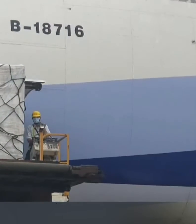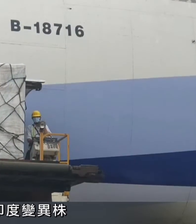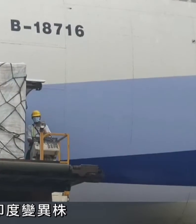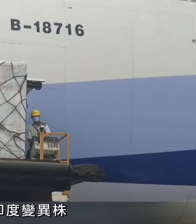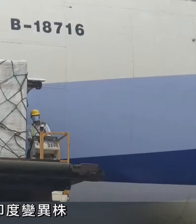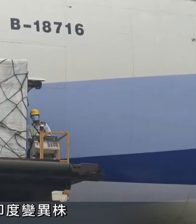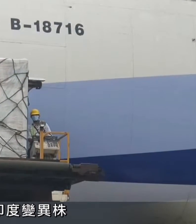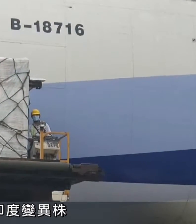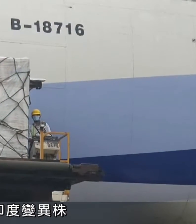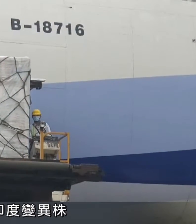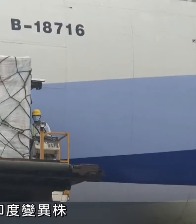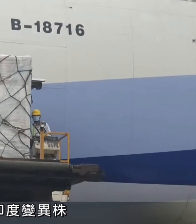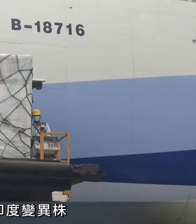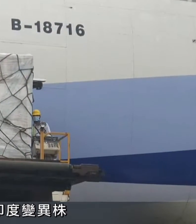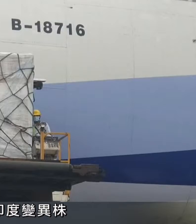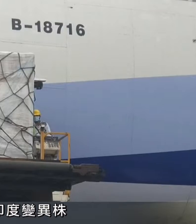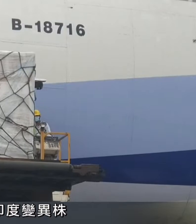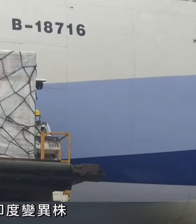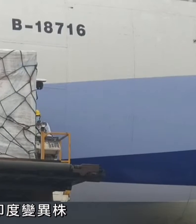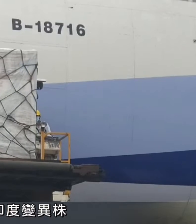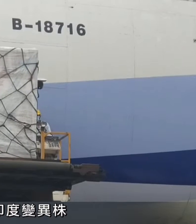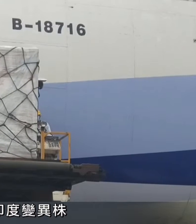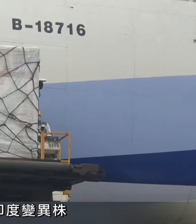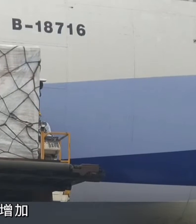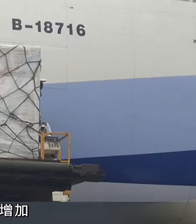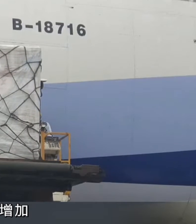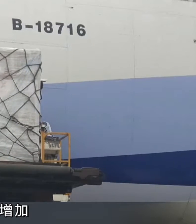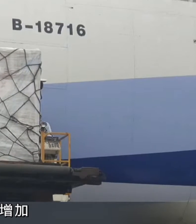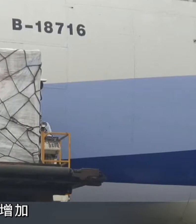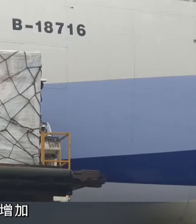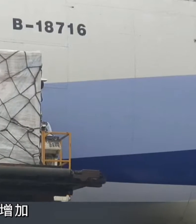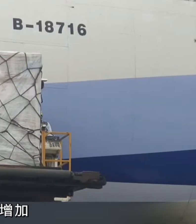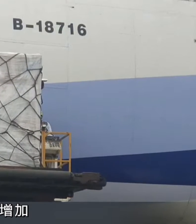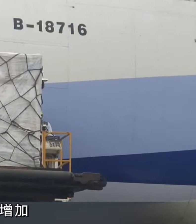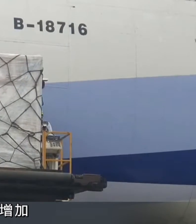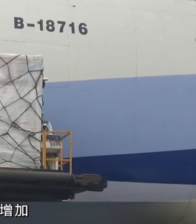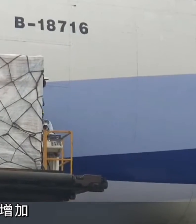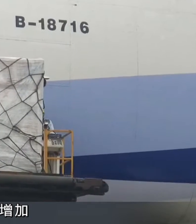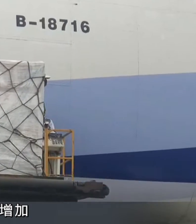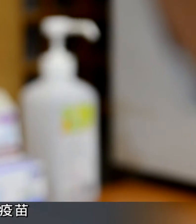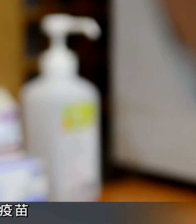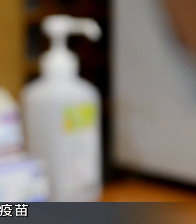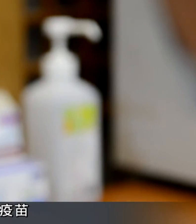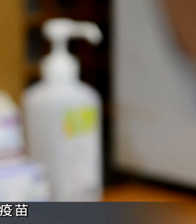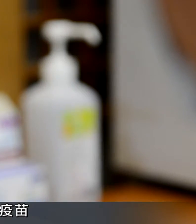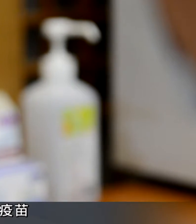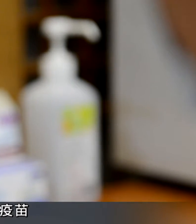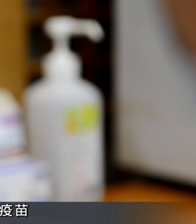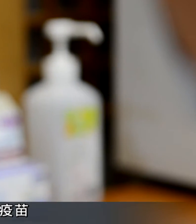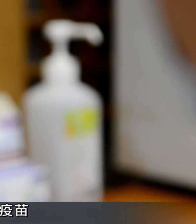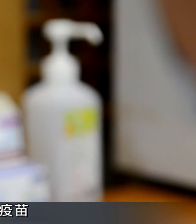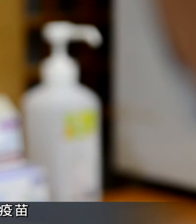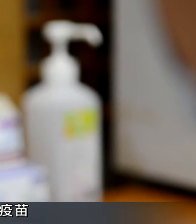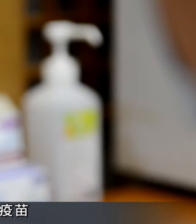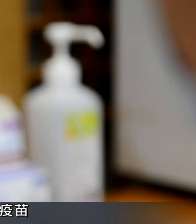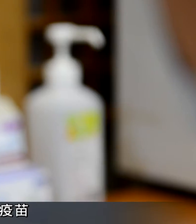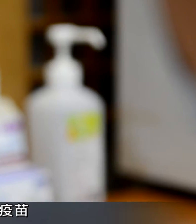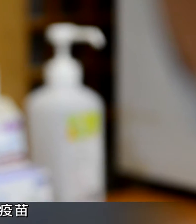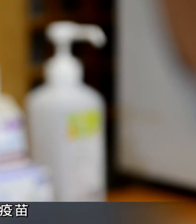传染力强的 Delta 印度变异株进到台湾，让国内疫苗需求再增加。台湾除了对外采购疫苗靠外援取得疫苗